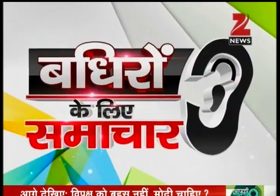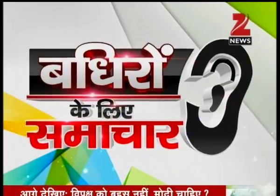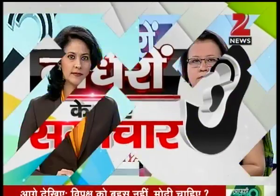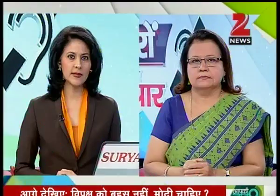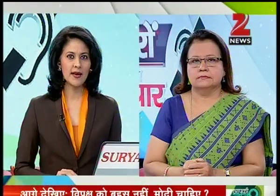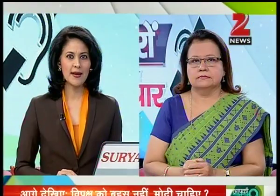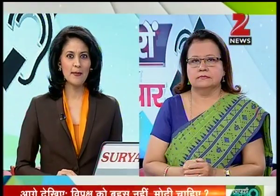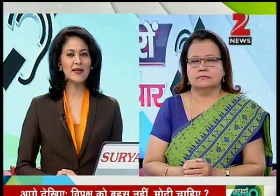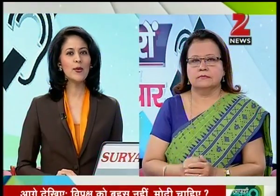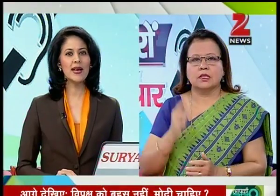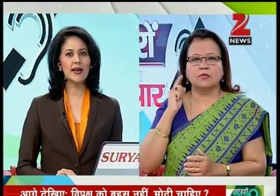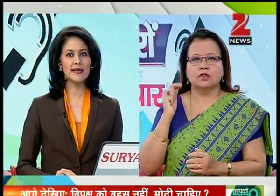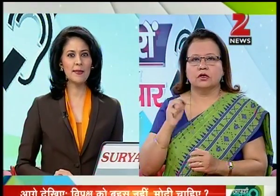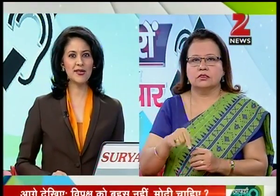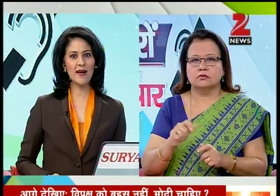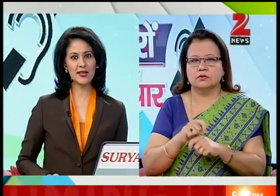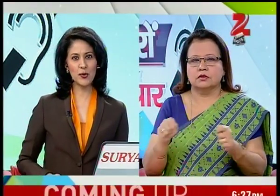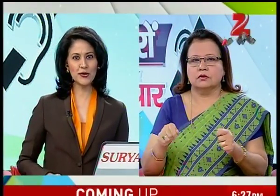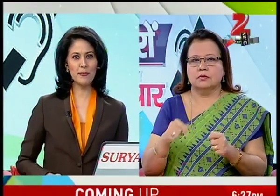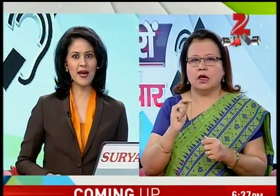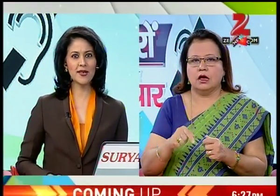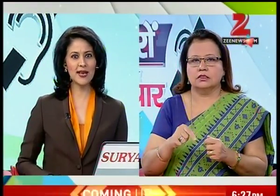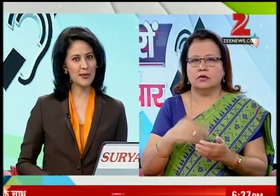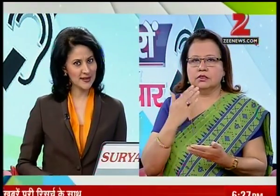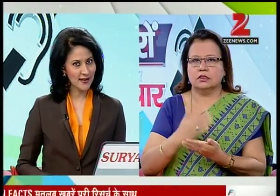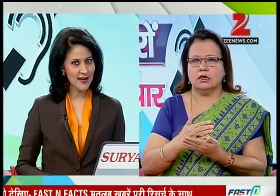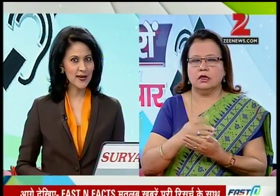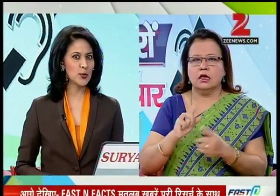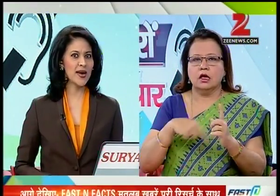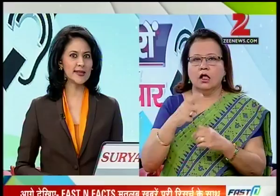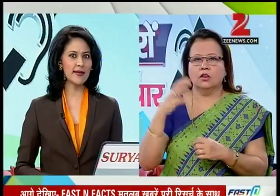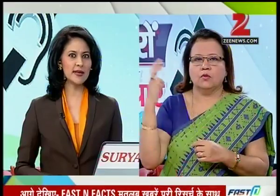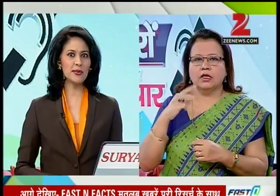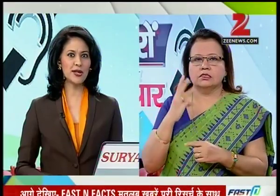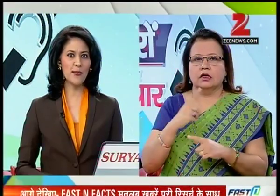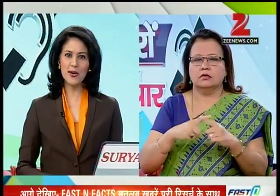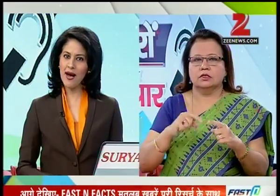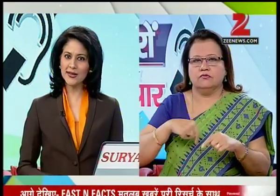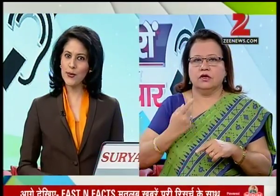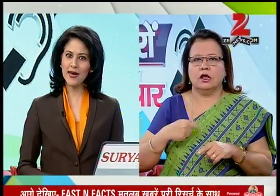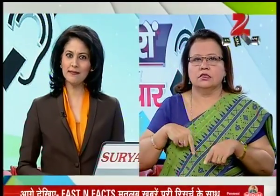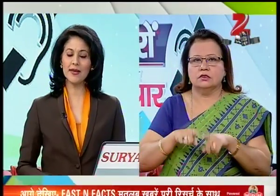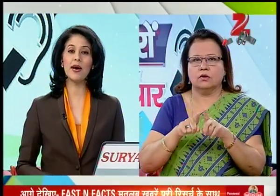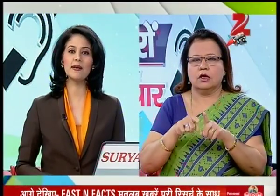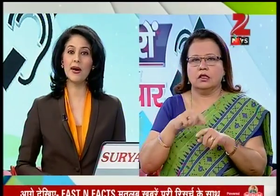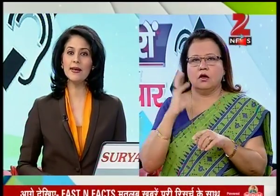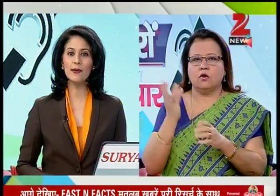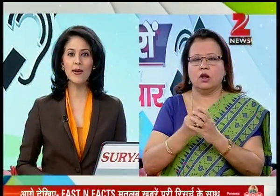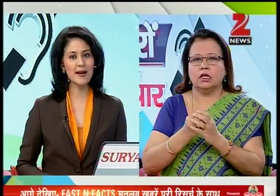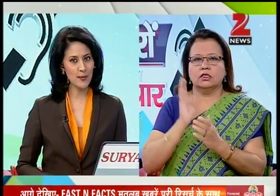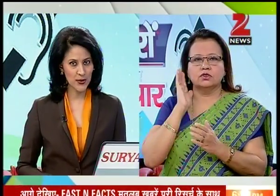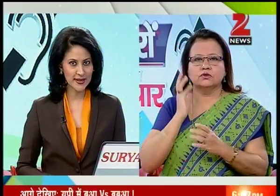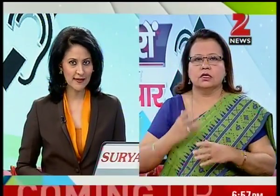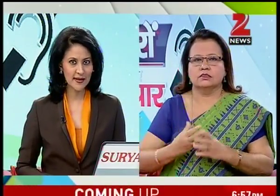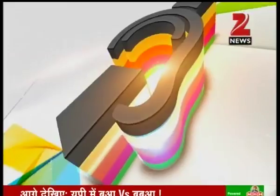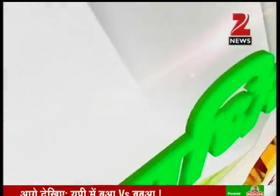है बंधनों के लिए समाचार के इस बुलेटिन में आज के लिए बस इतना ही कल दोपहर 3:30 बजे हम फिर हाजिर होंगे दिन भर की बड़ी और